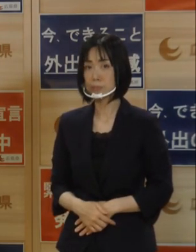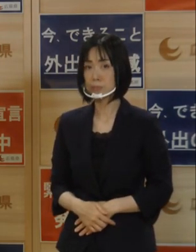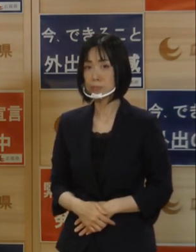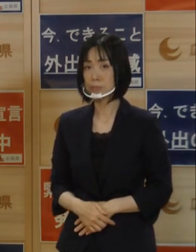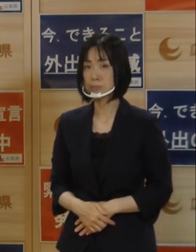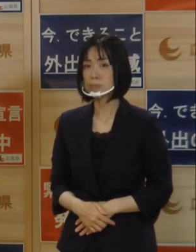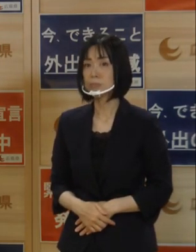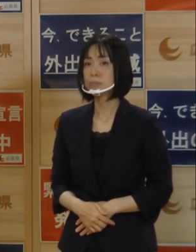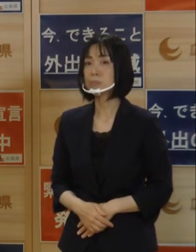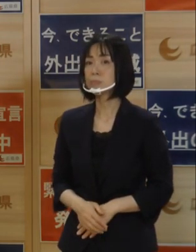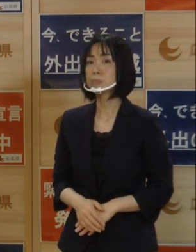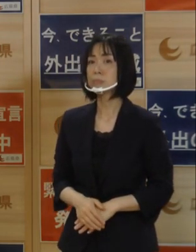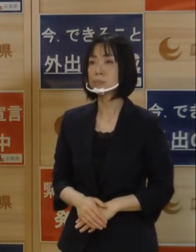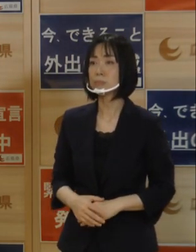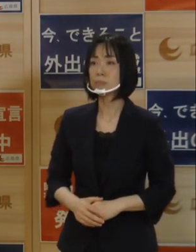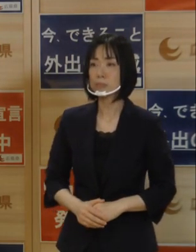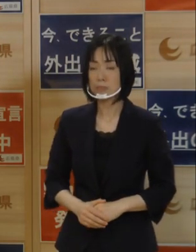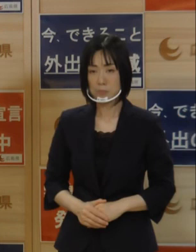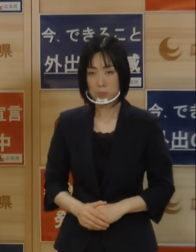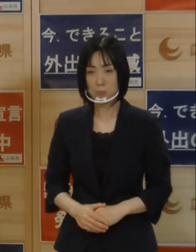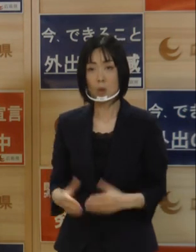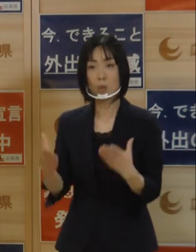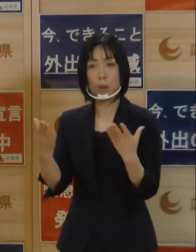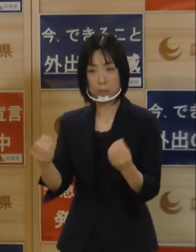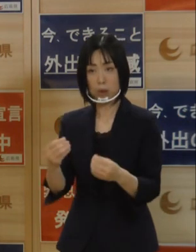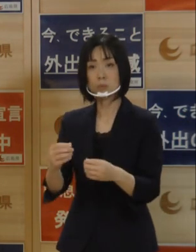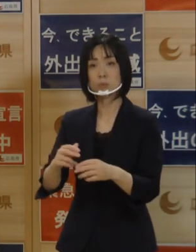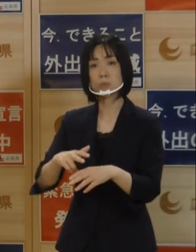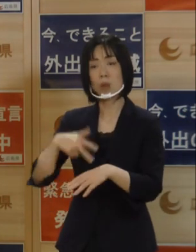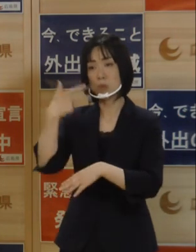それではこれで記者会見を終わります。次回